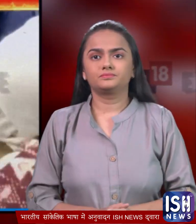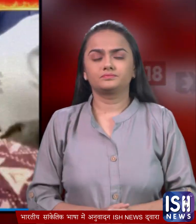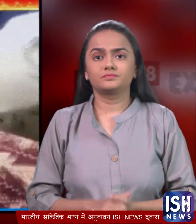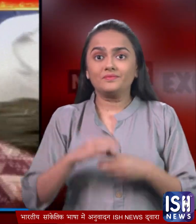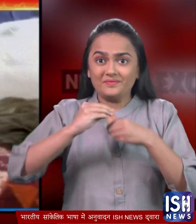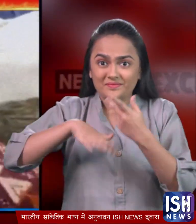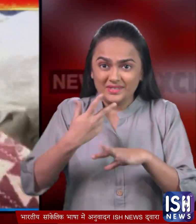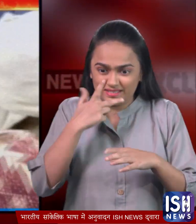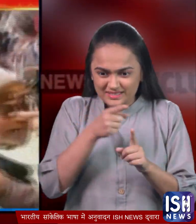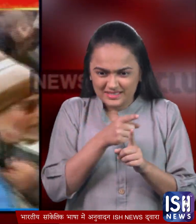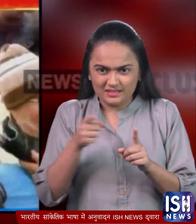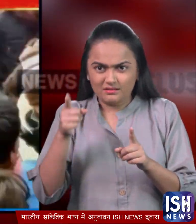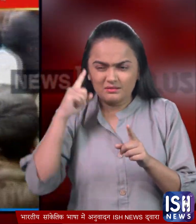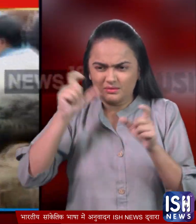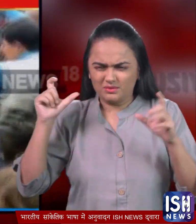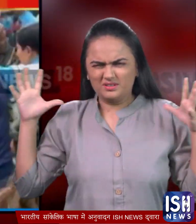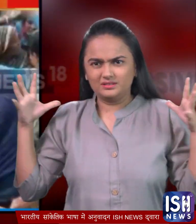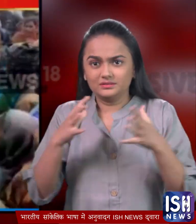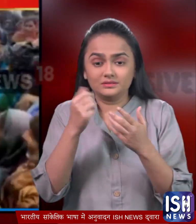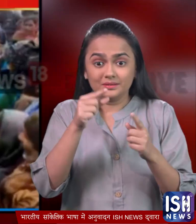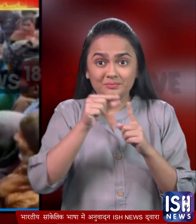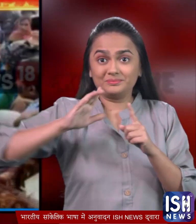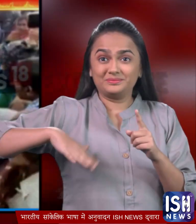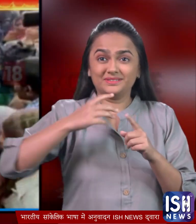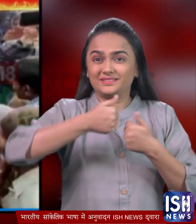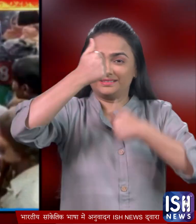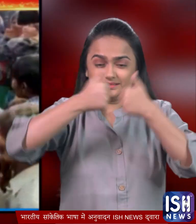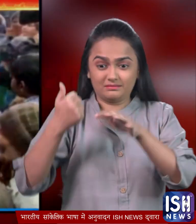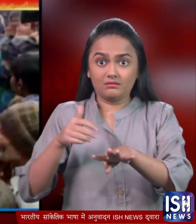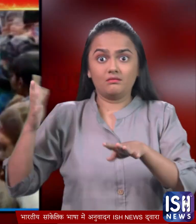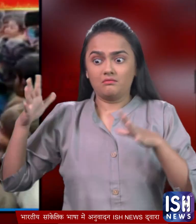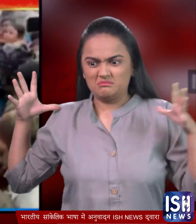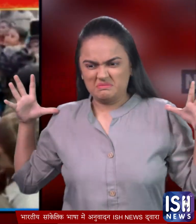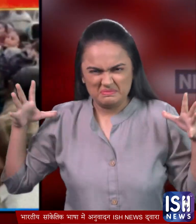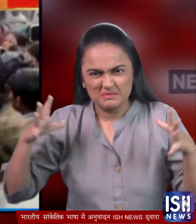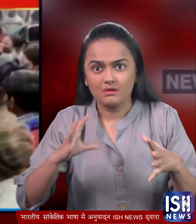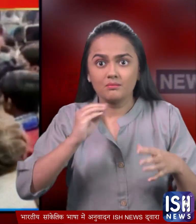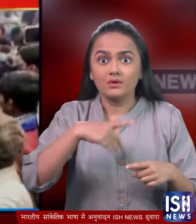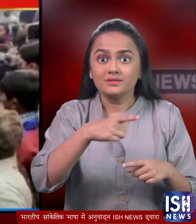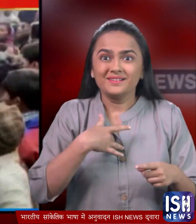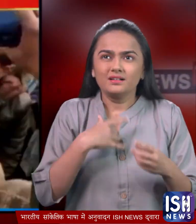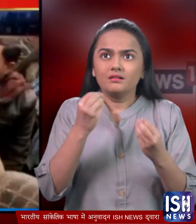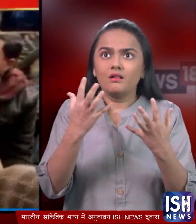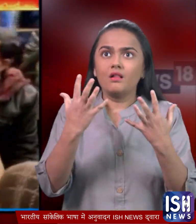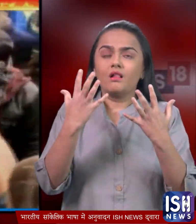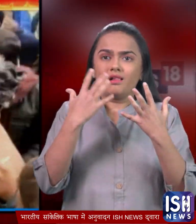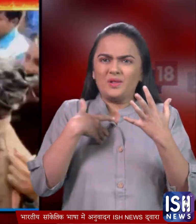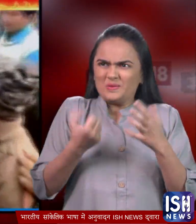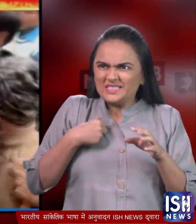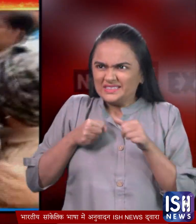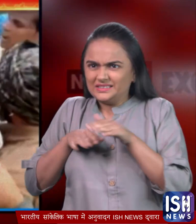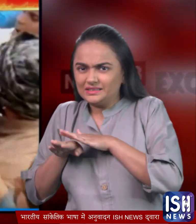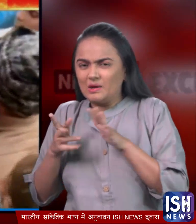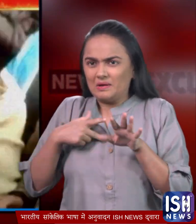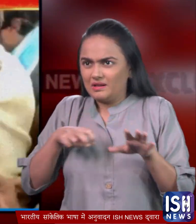बड़ी संख्या में जुटे गांव वालों ने उन्हें चारों तरफ से घेर लिया। थोड़ी ही देर में उनकी हालत ऐसी हो गई कि वो अपनी जगह से हिल भी नहीं पाए। बवाल बढ़ता देख कुछ